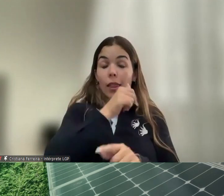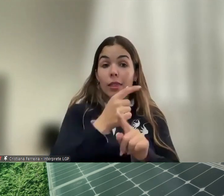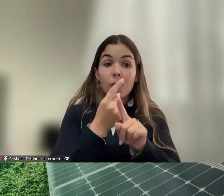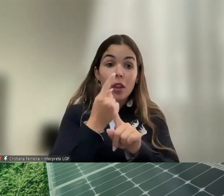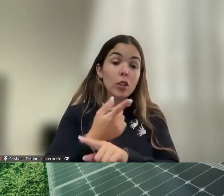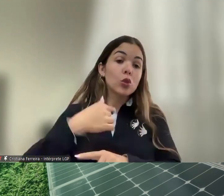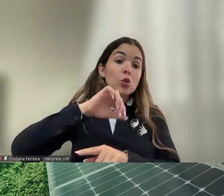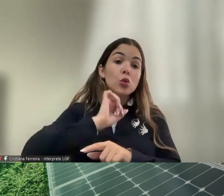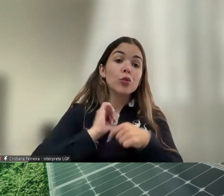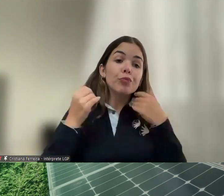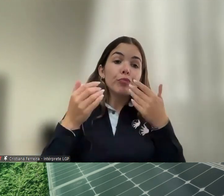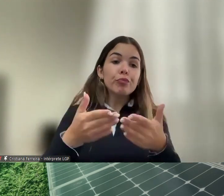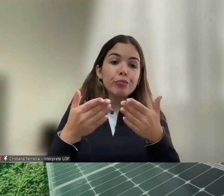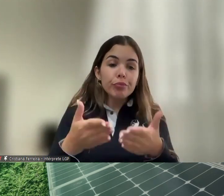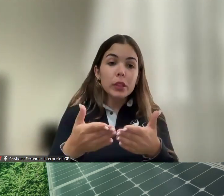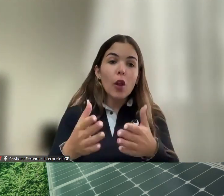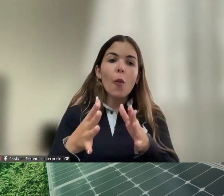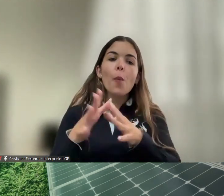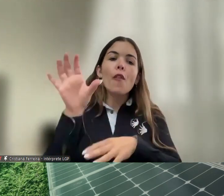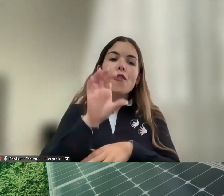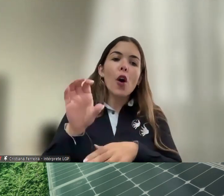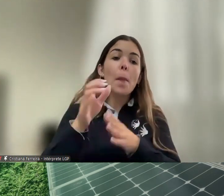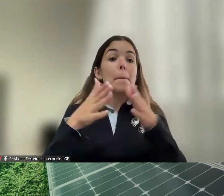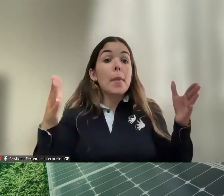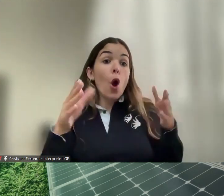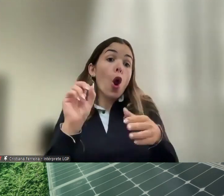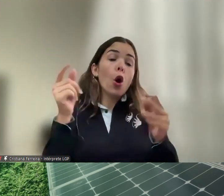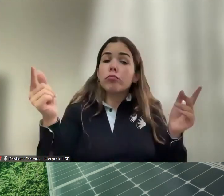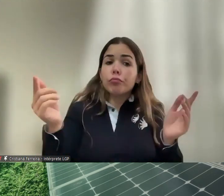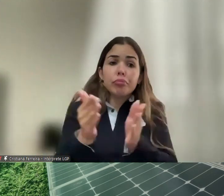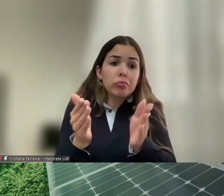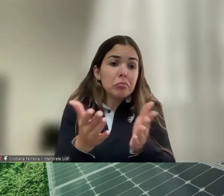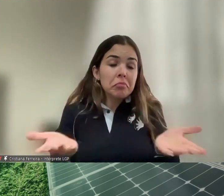e de uma forma maior ou menor, para